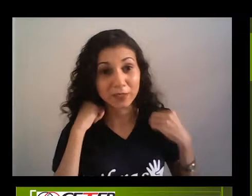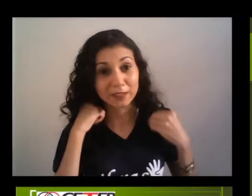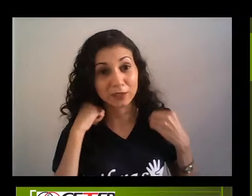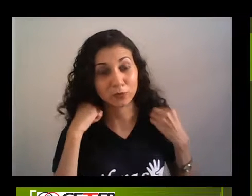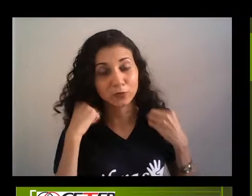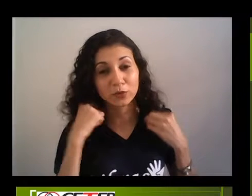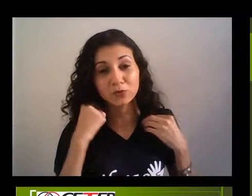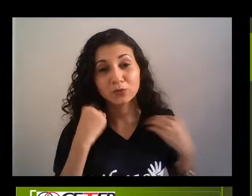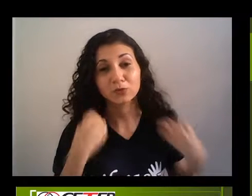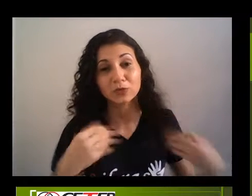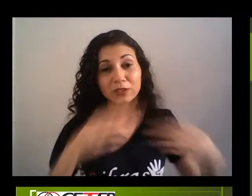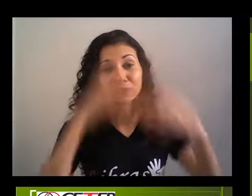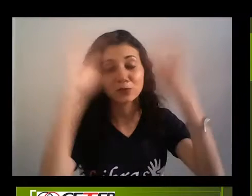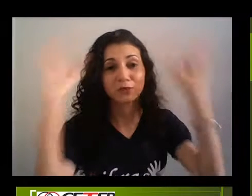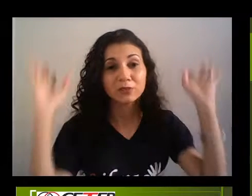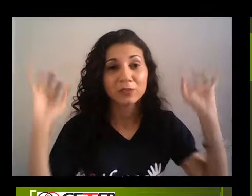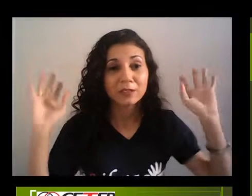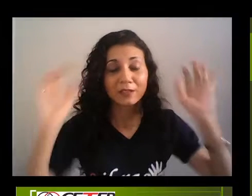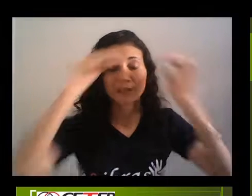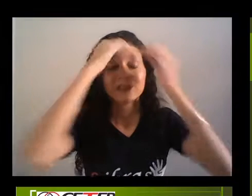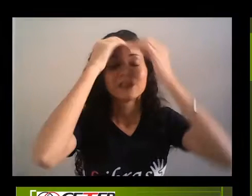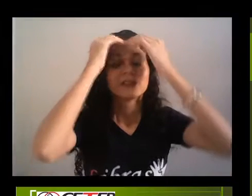mas não é. Tem toda uma estrutura, tem toda